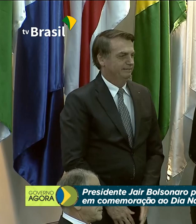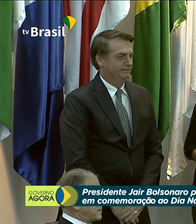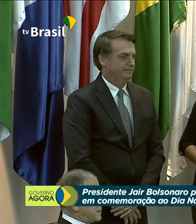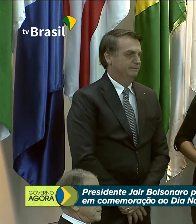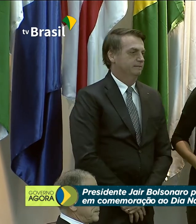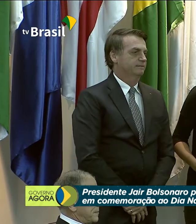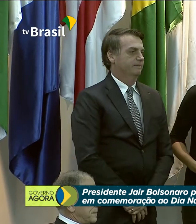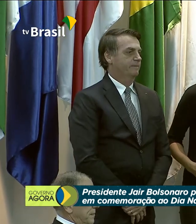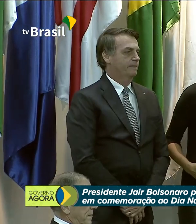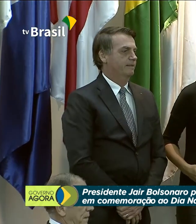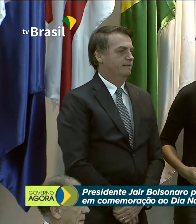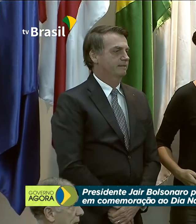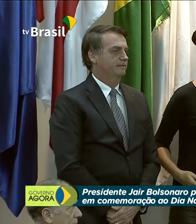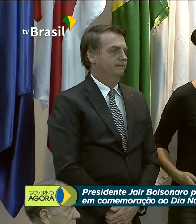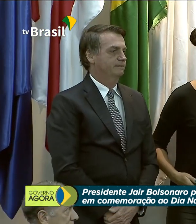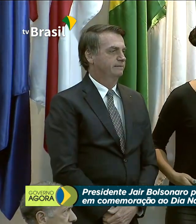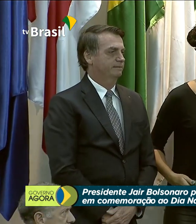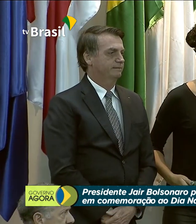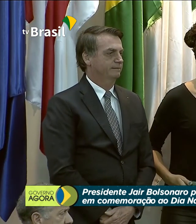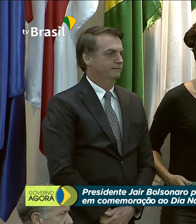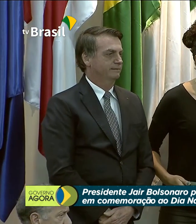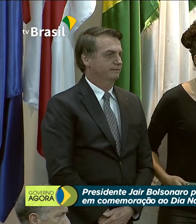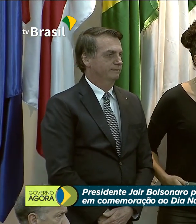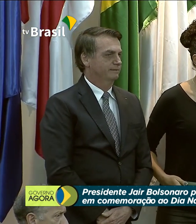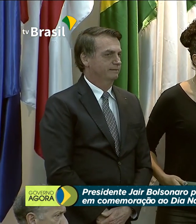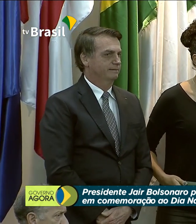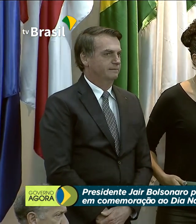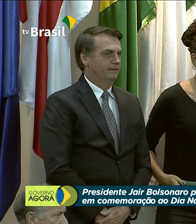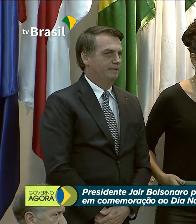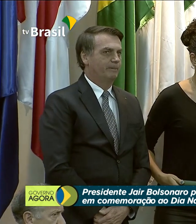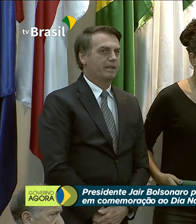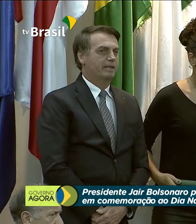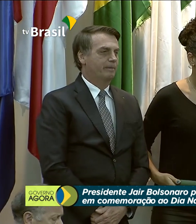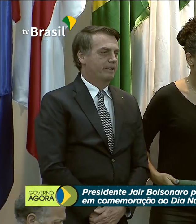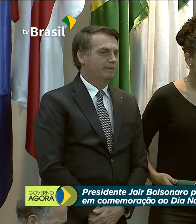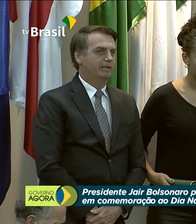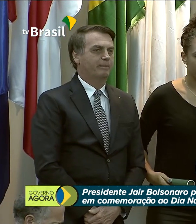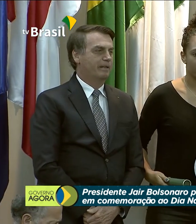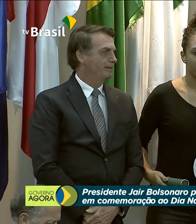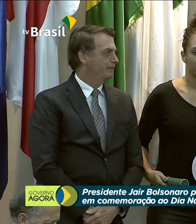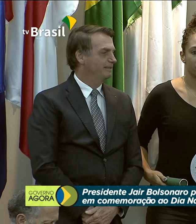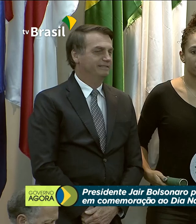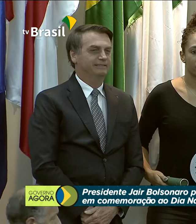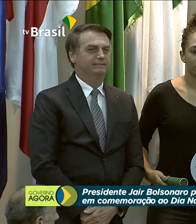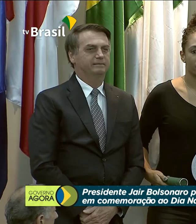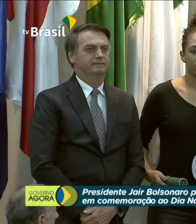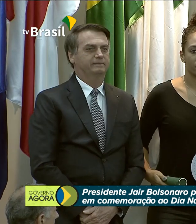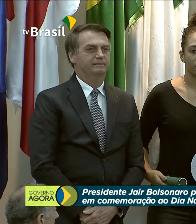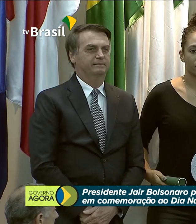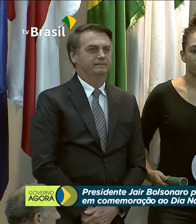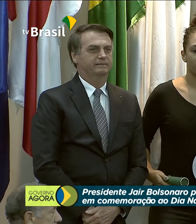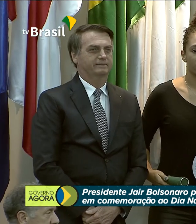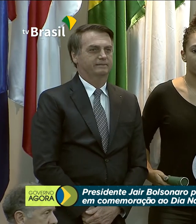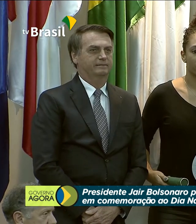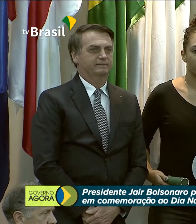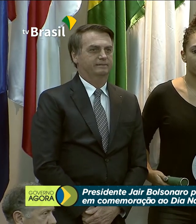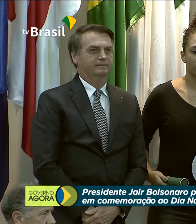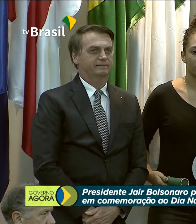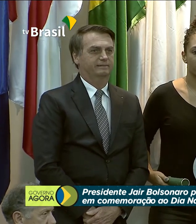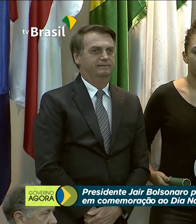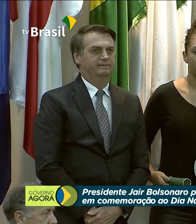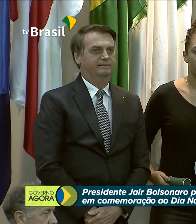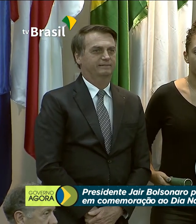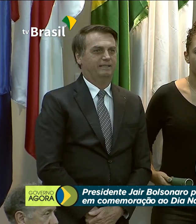destaque na passagem pelo Santos, onde conquistou as Copas do Brasil de 2008 e 2009 e da Copa Libertadores da América